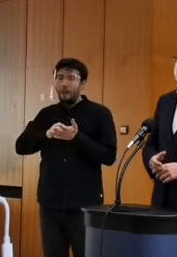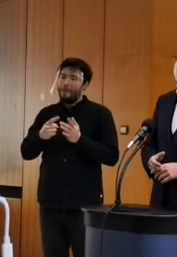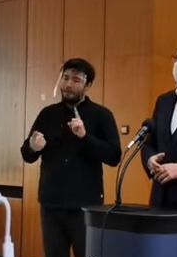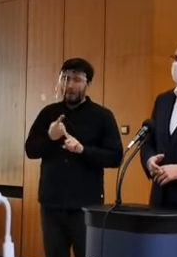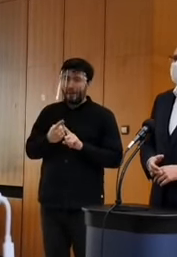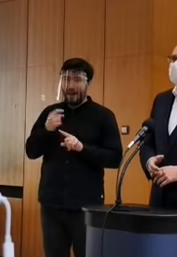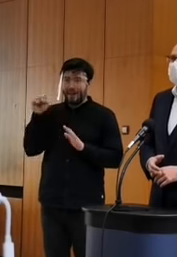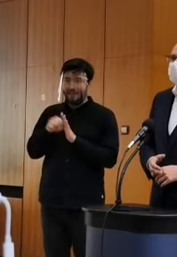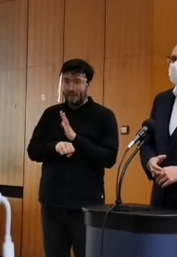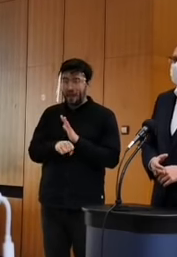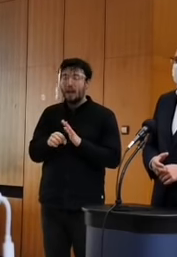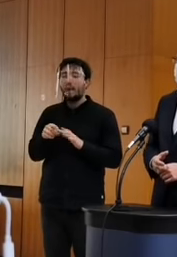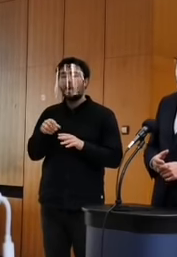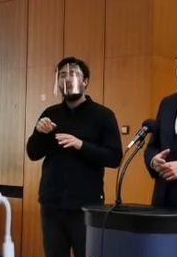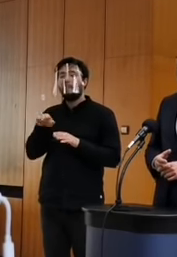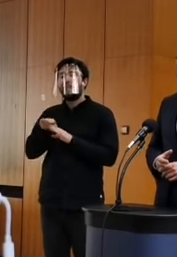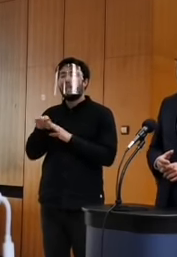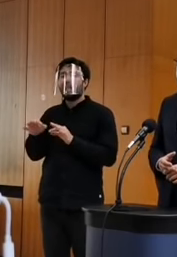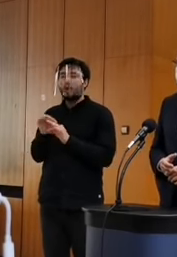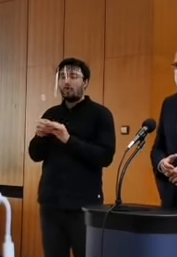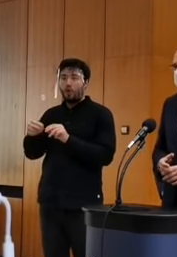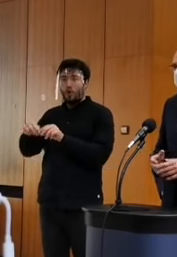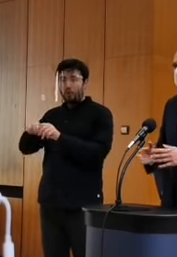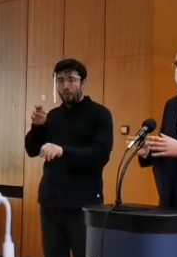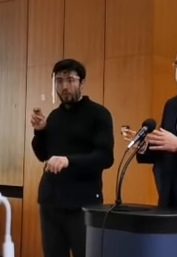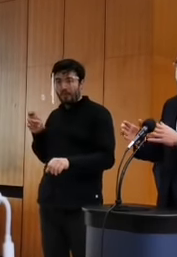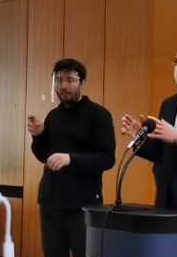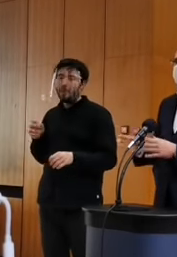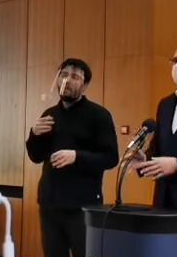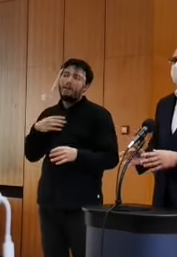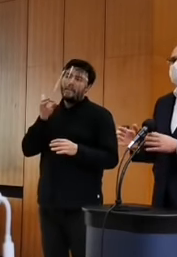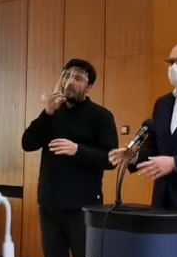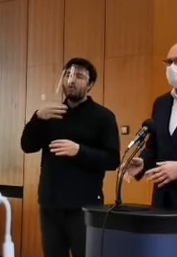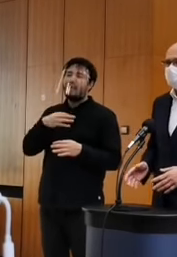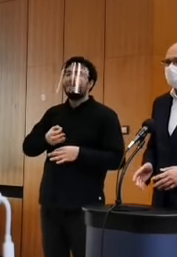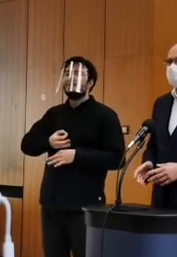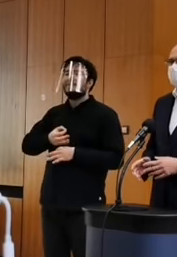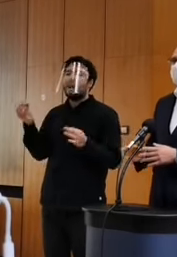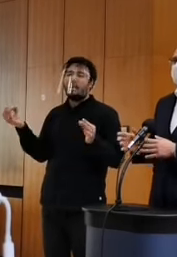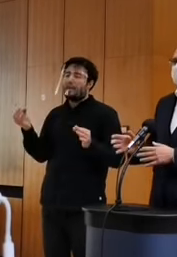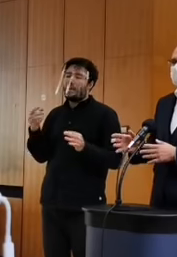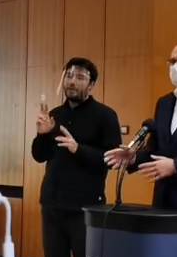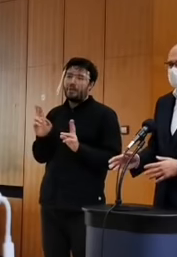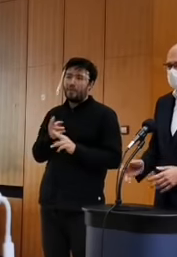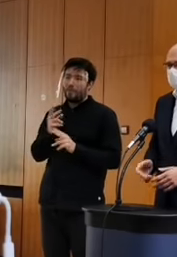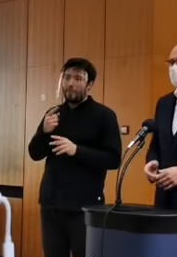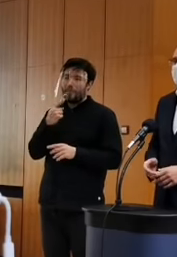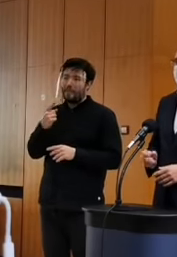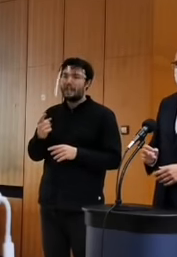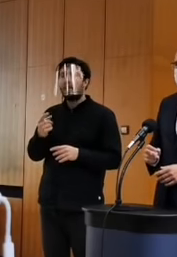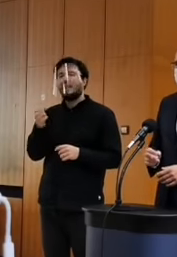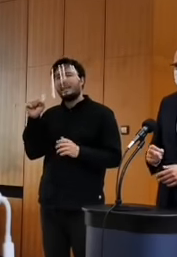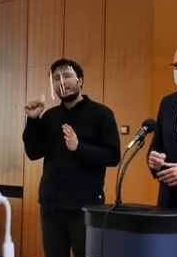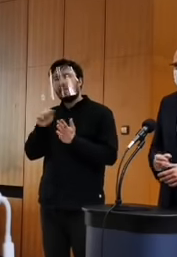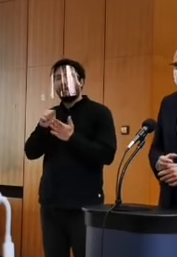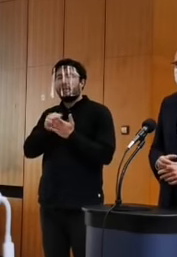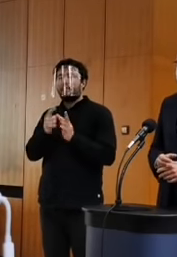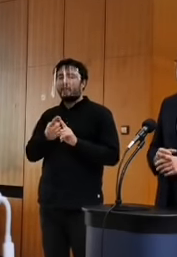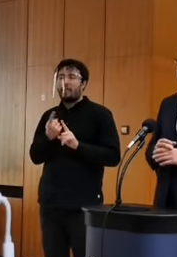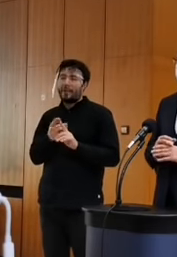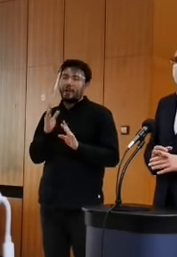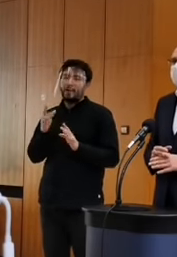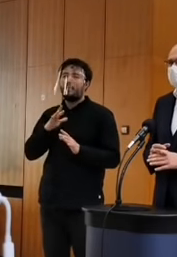Vyhlasovať ultimáta verejne vedie najmä k tomu, že sa celá situácia vyhroti, zasekne a všetko bude ešte horšie. Ale poviem